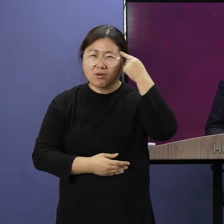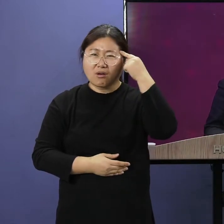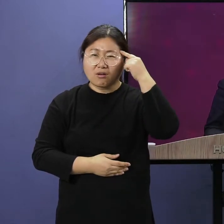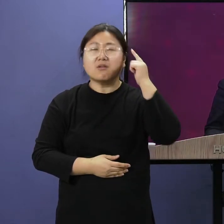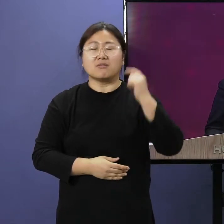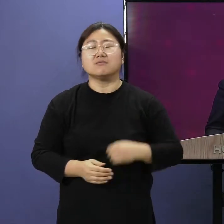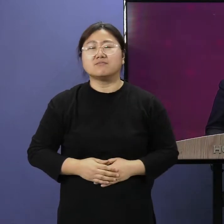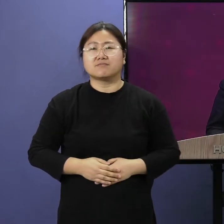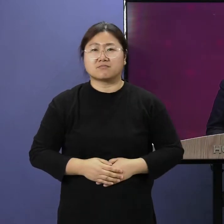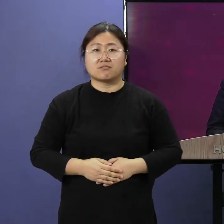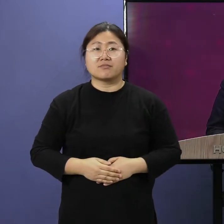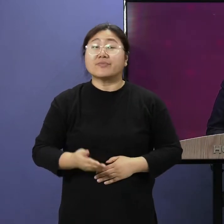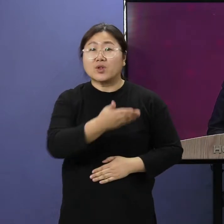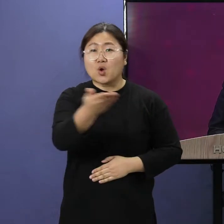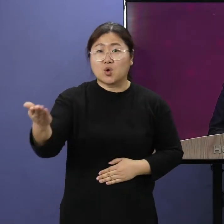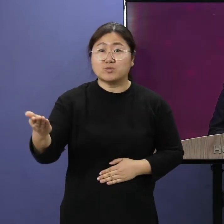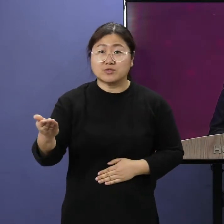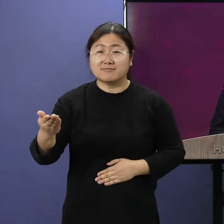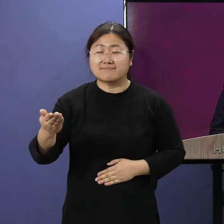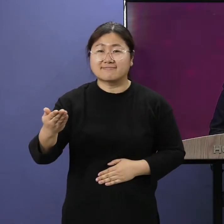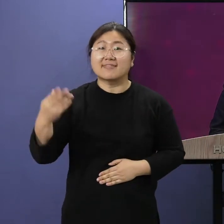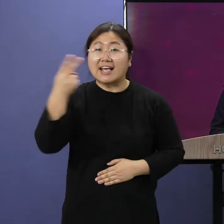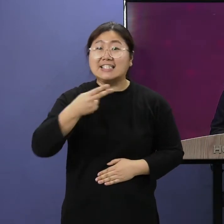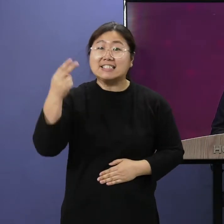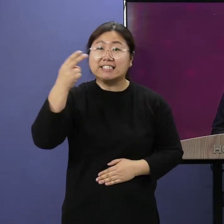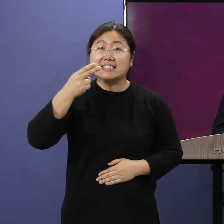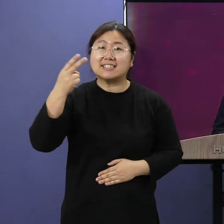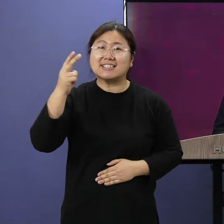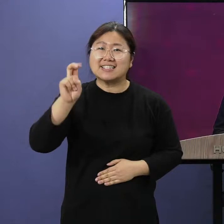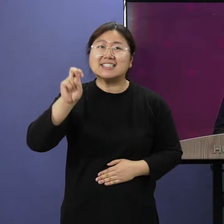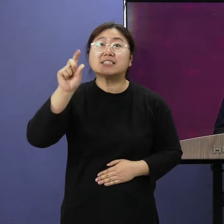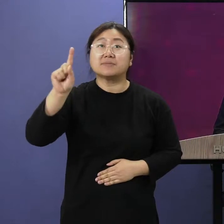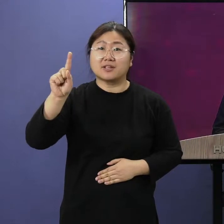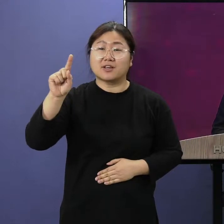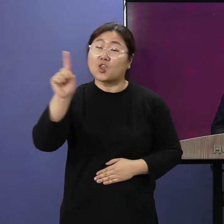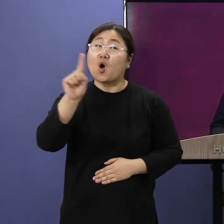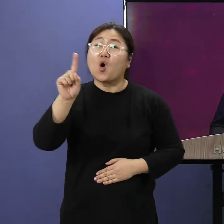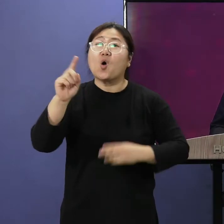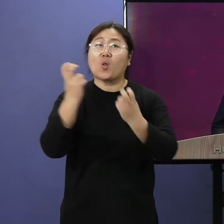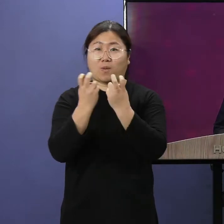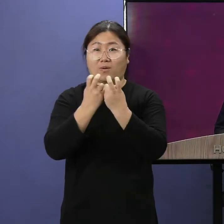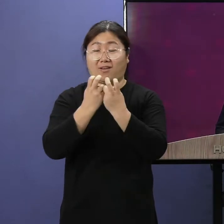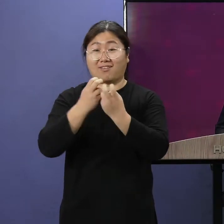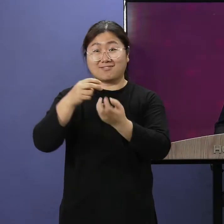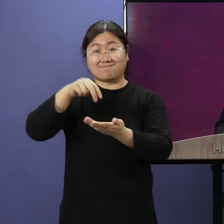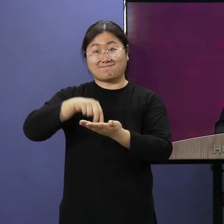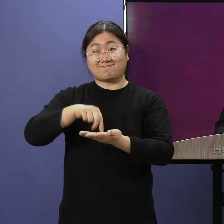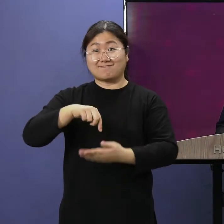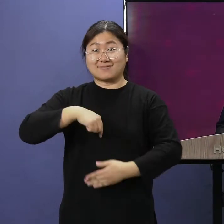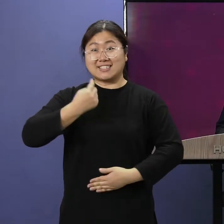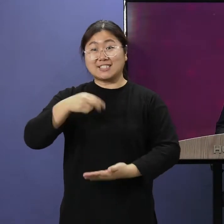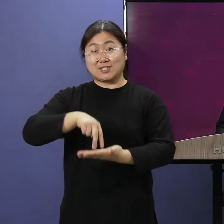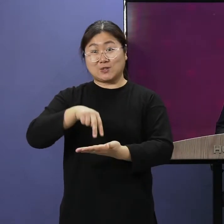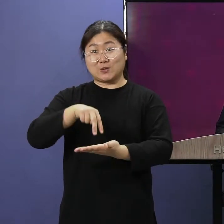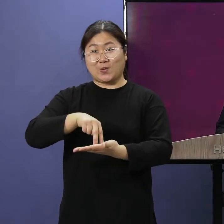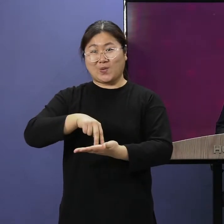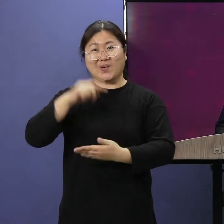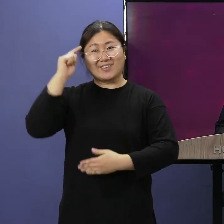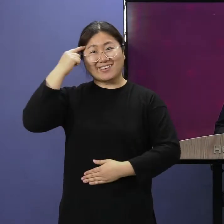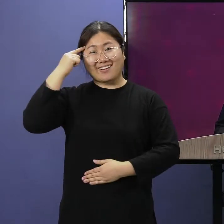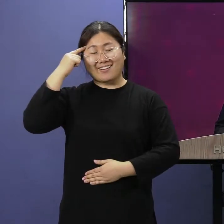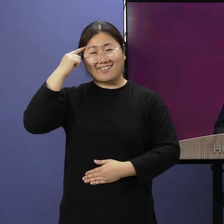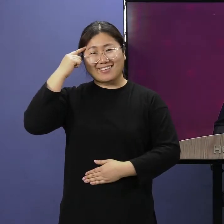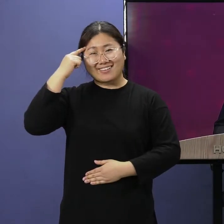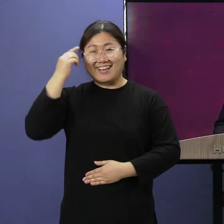여러분은 스스로 어떻게 2021년을 평가하십니까? 어떤 분은 그래도 나는 잘했어